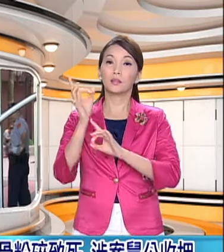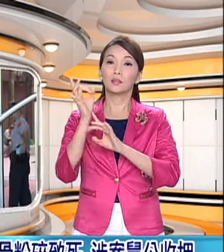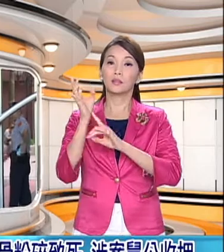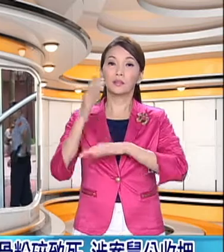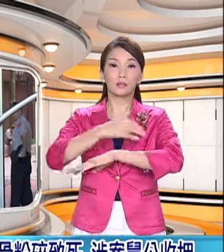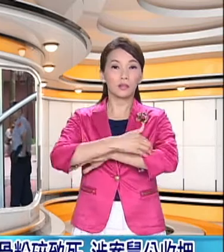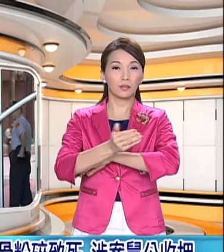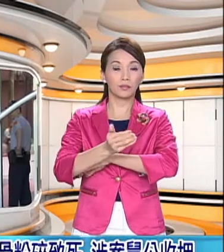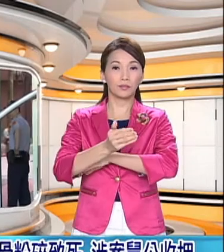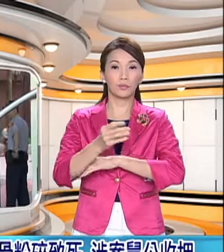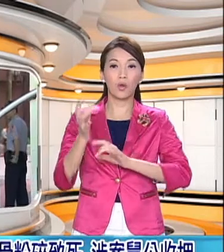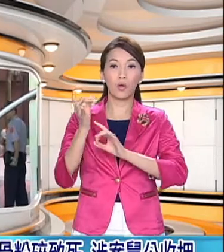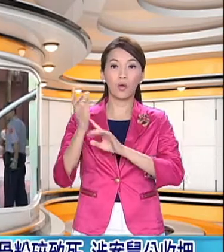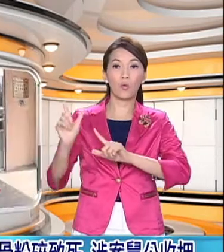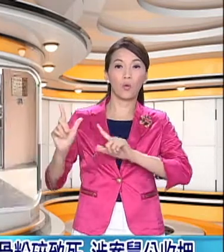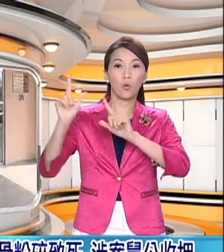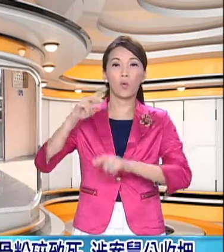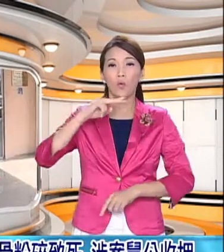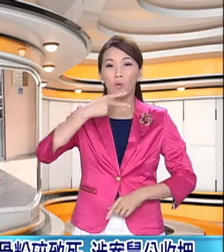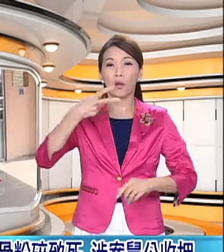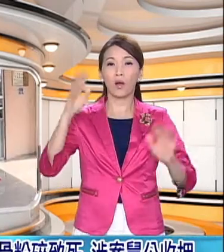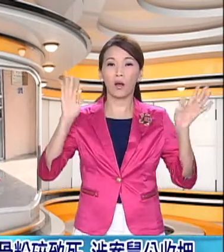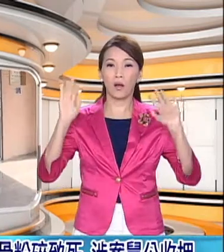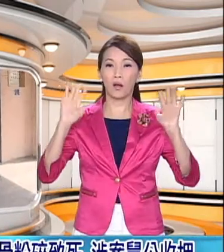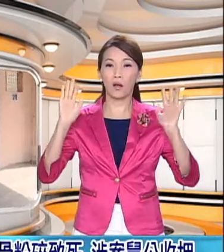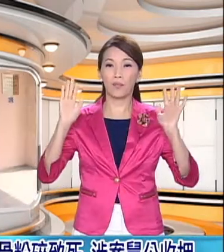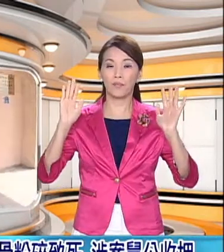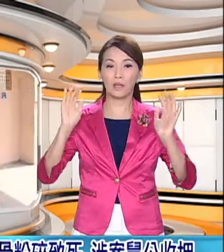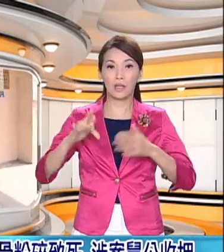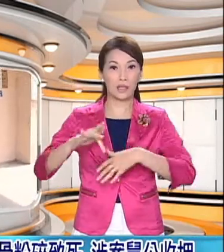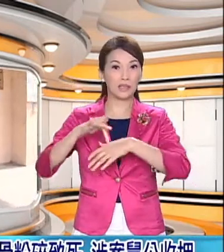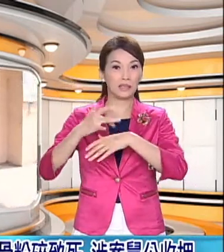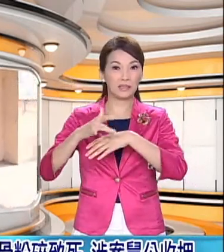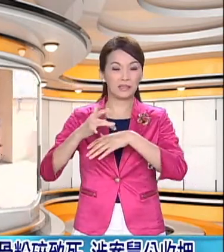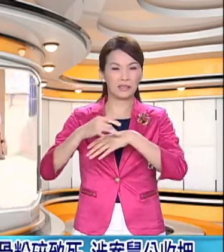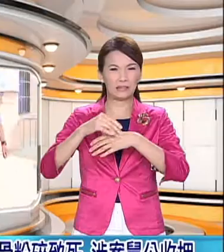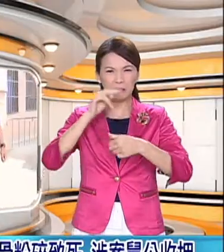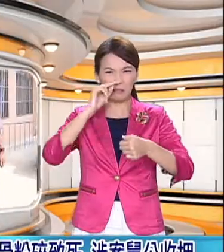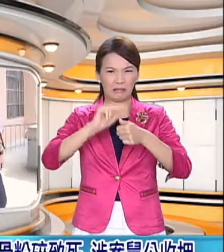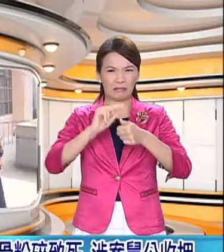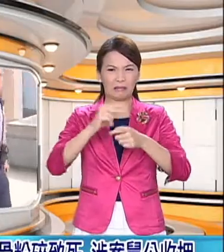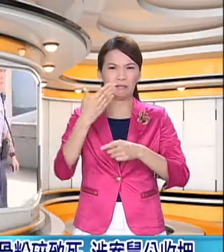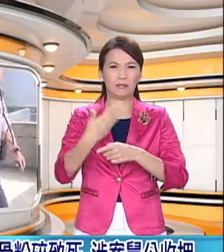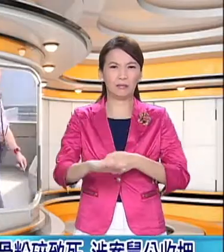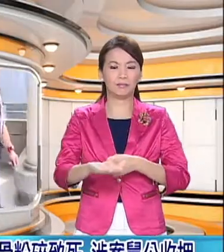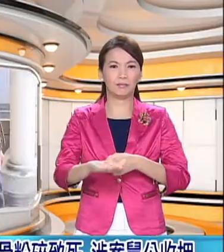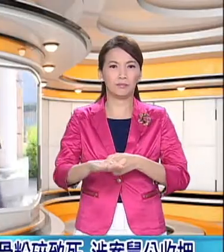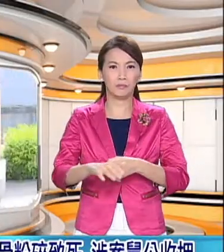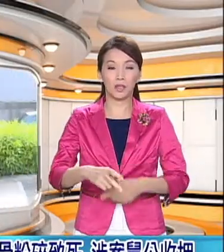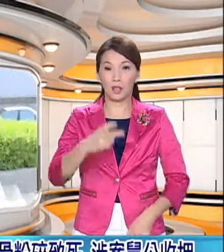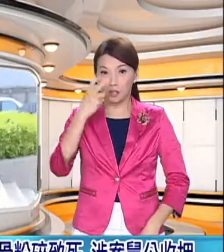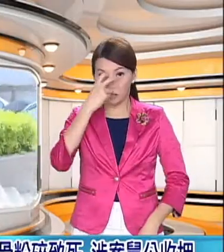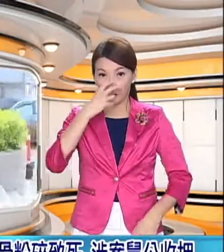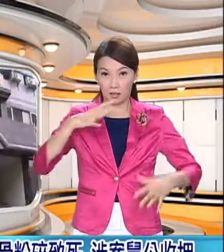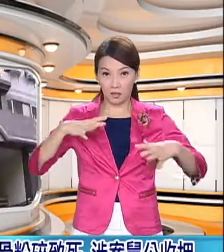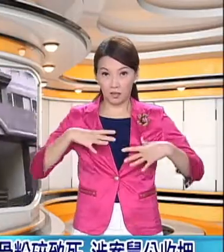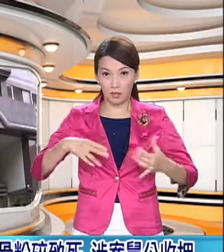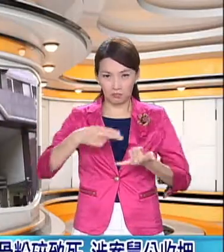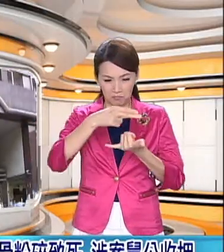而新竹县竹东女童致死案，检方解剖两岁男童遗体，结果发现男